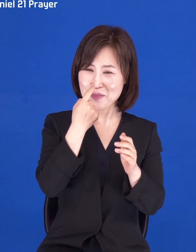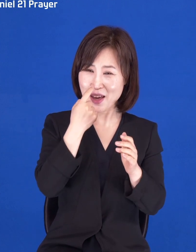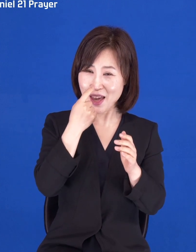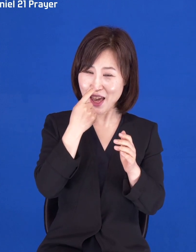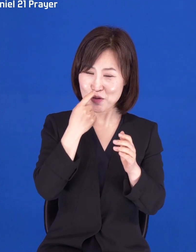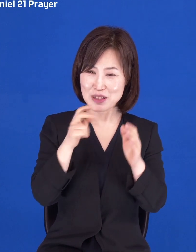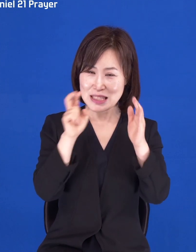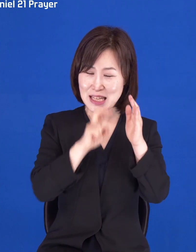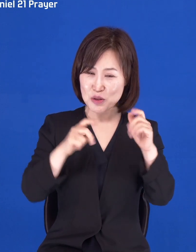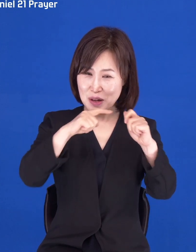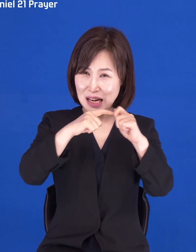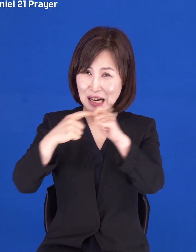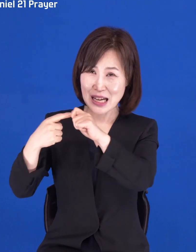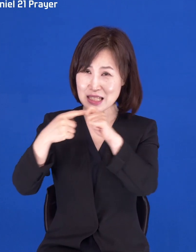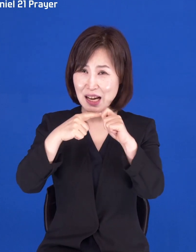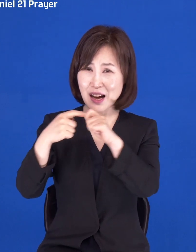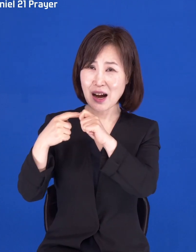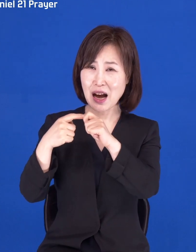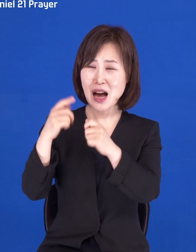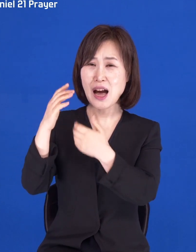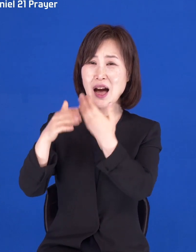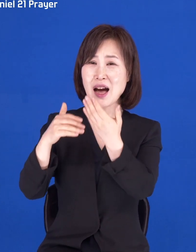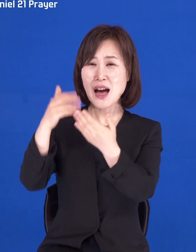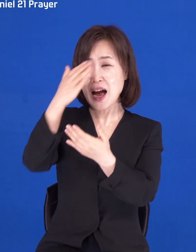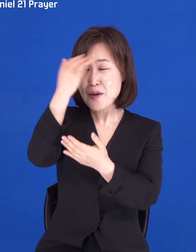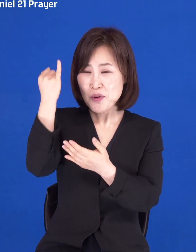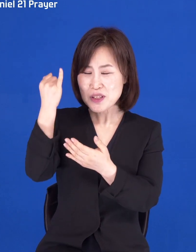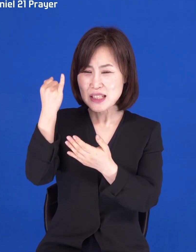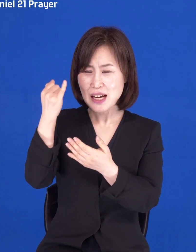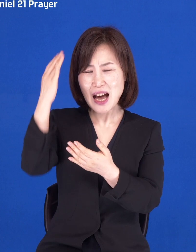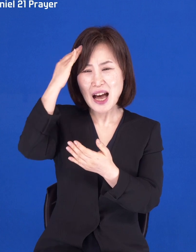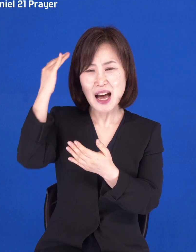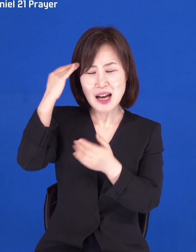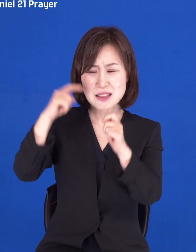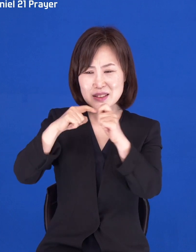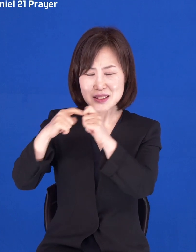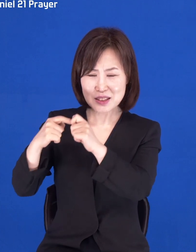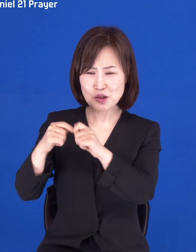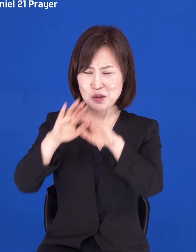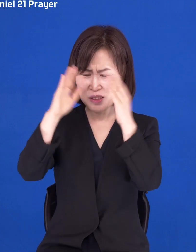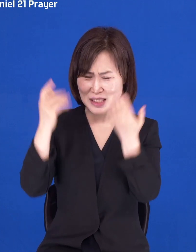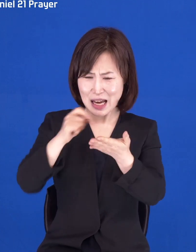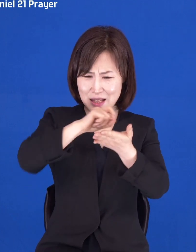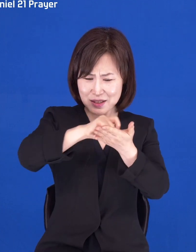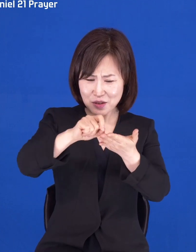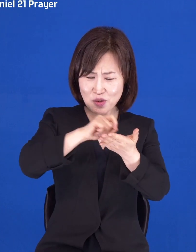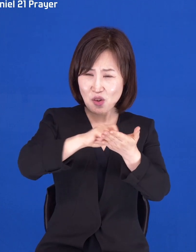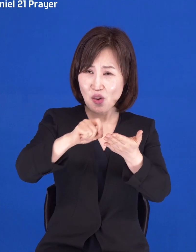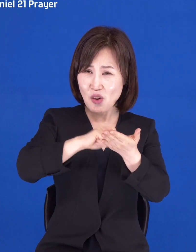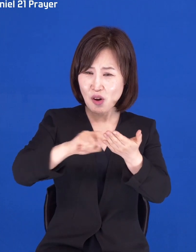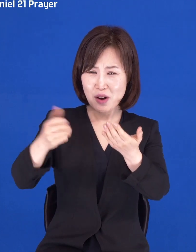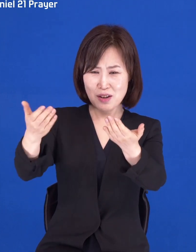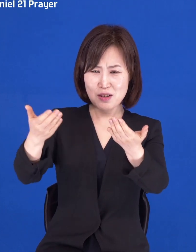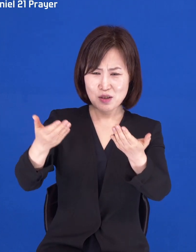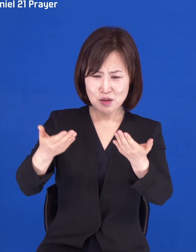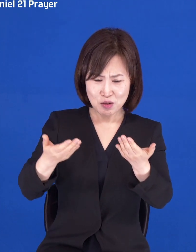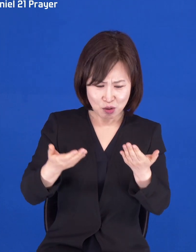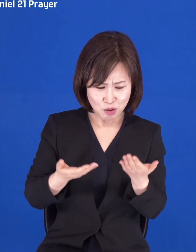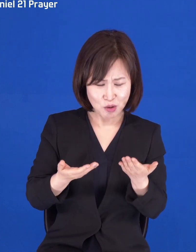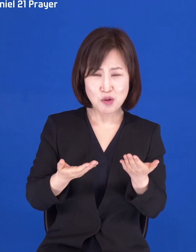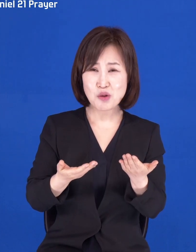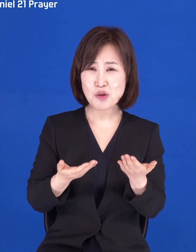가사들을 할머니가 한글로 한 글자 한 글자 적어서 한 페이지 한 페이지 다 정리해 놓으신